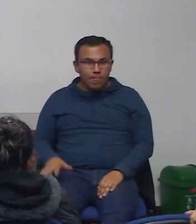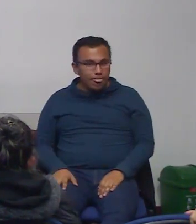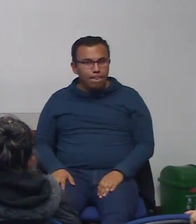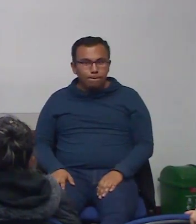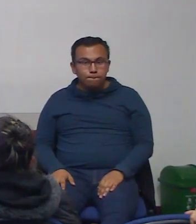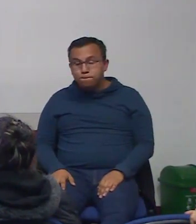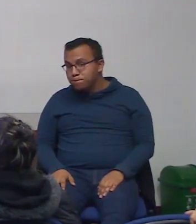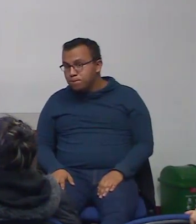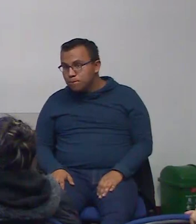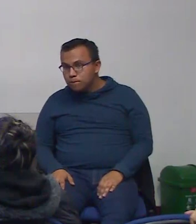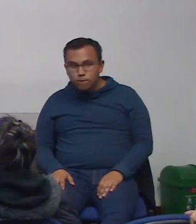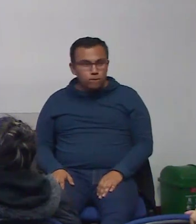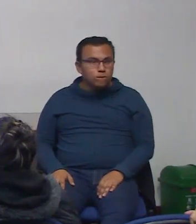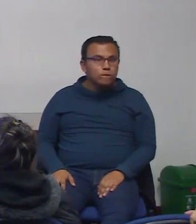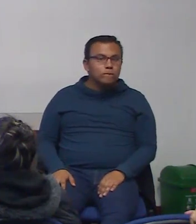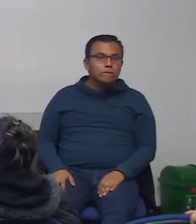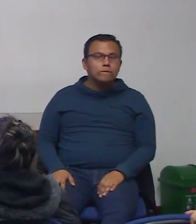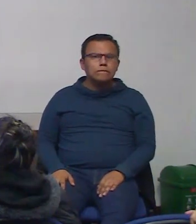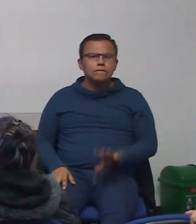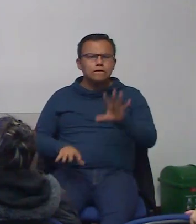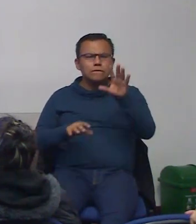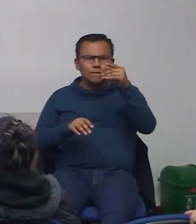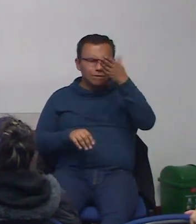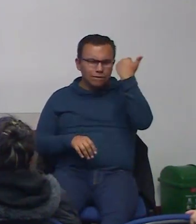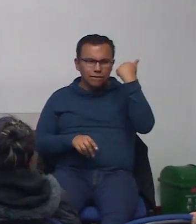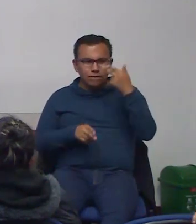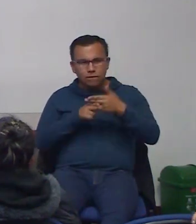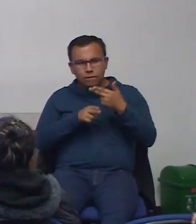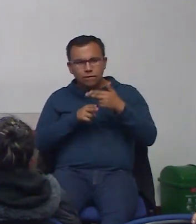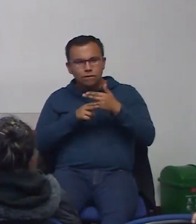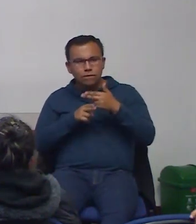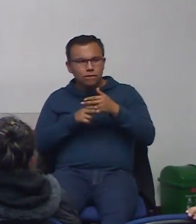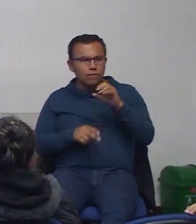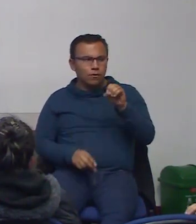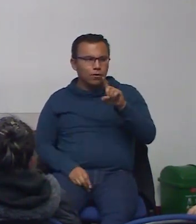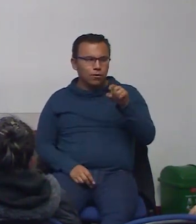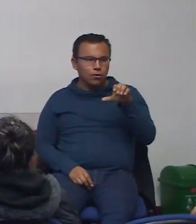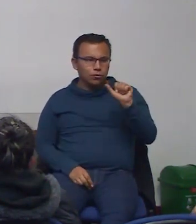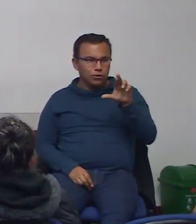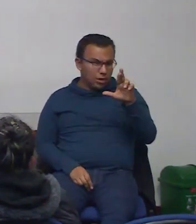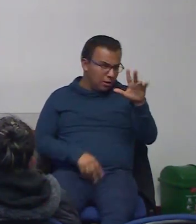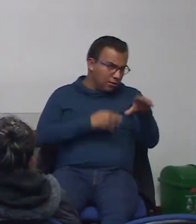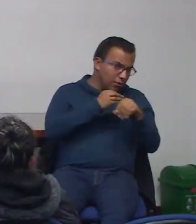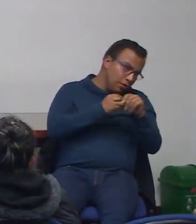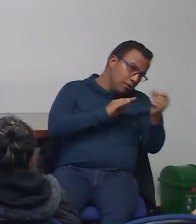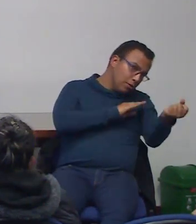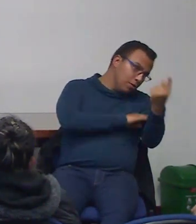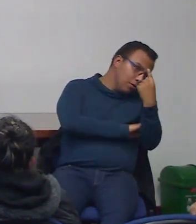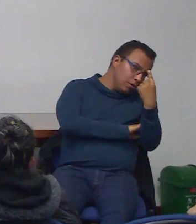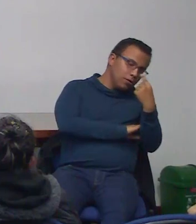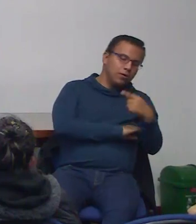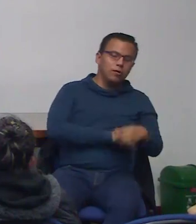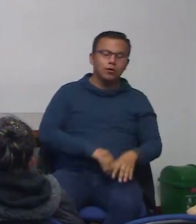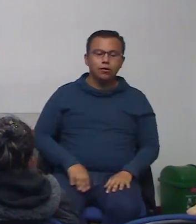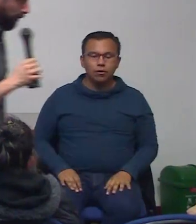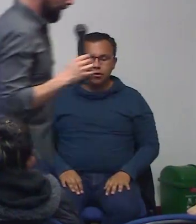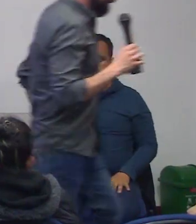e creo que ay se me olvida tu nombre Óscar querías preguntar algo